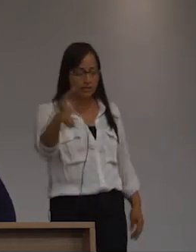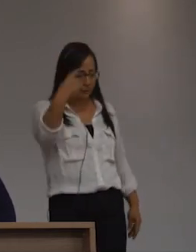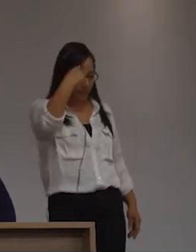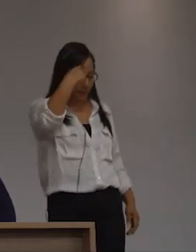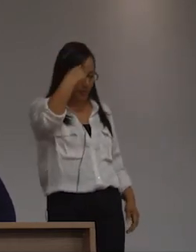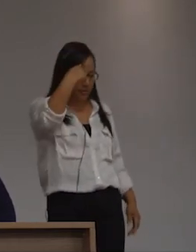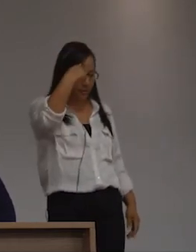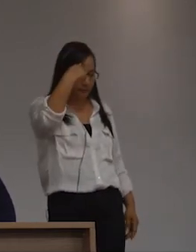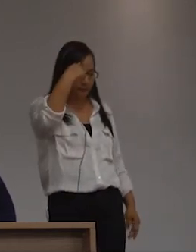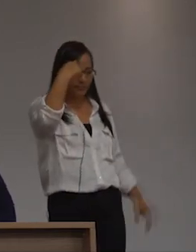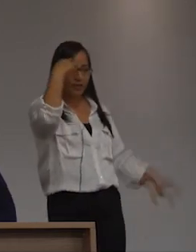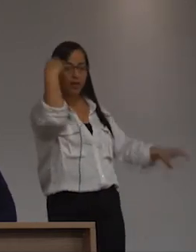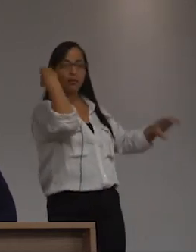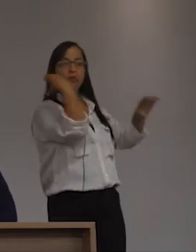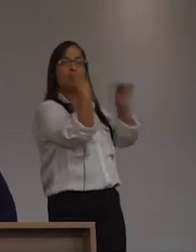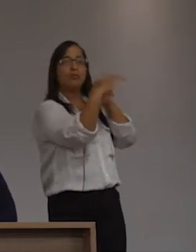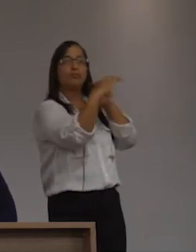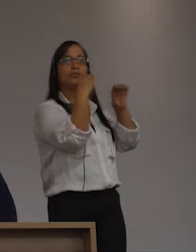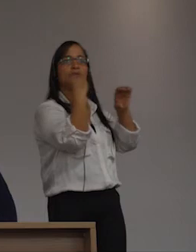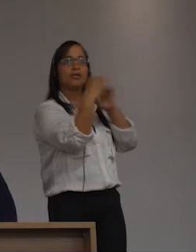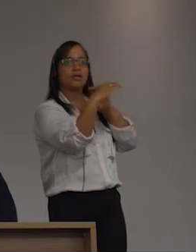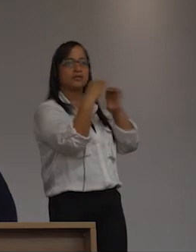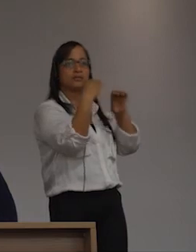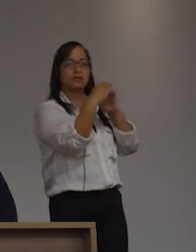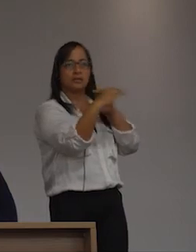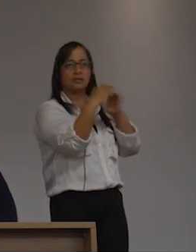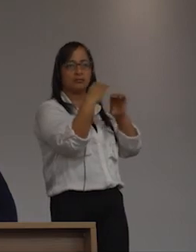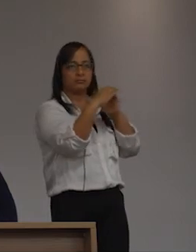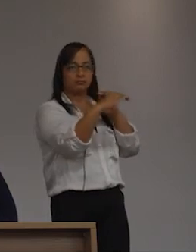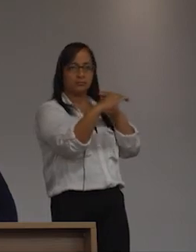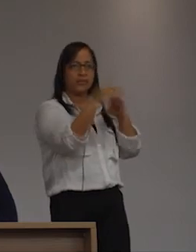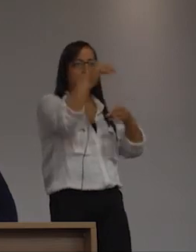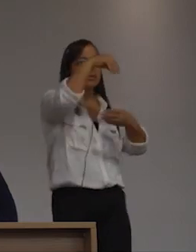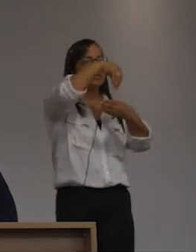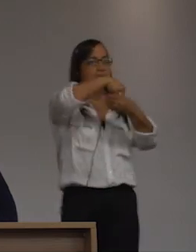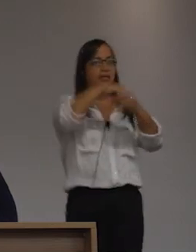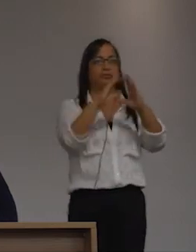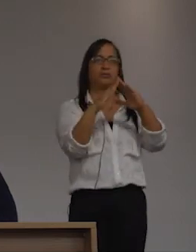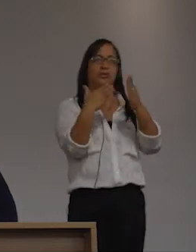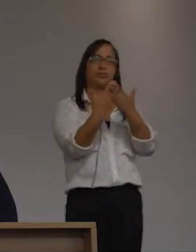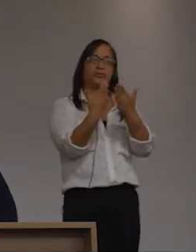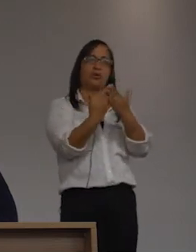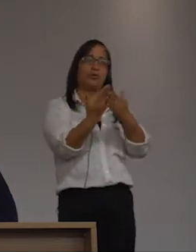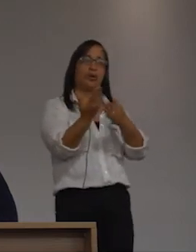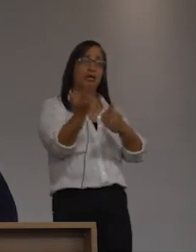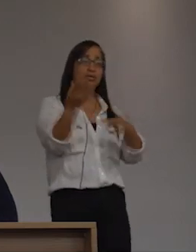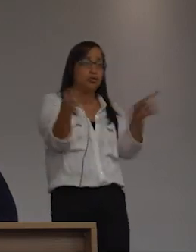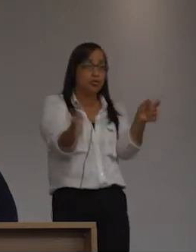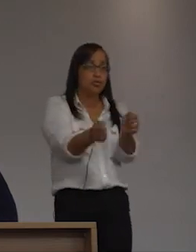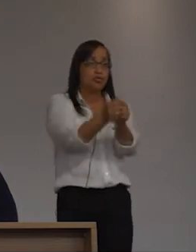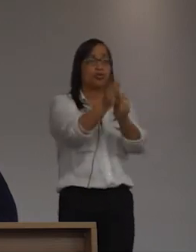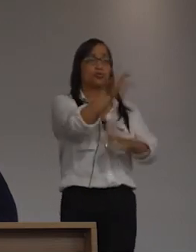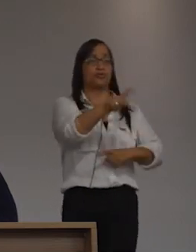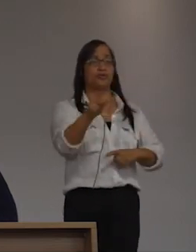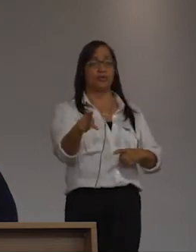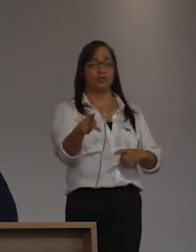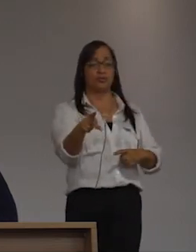nella gestione delle dinamiche delle relazioni, questo bambino viene immediatamente